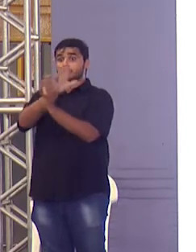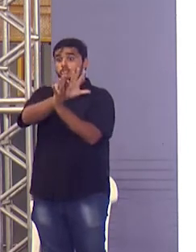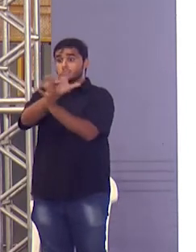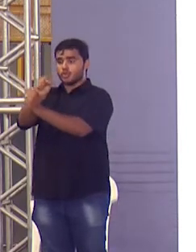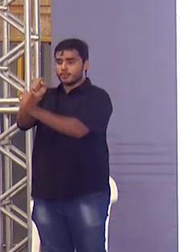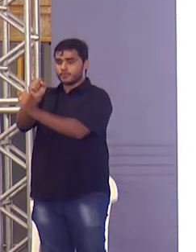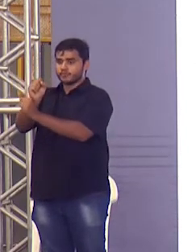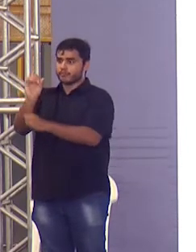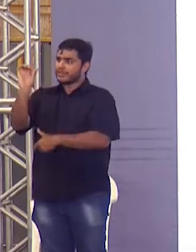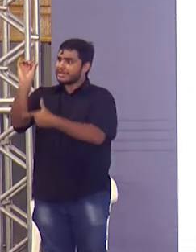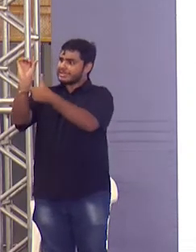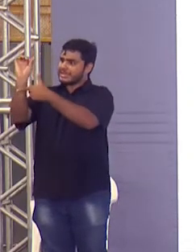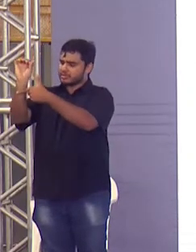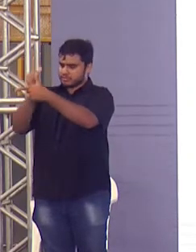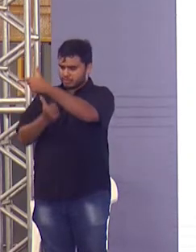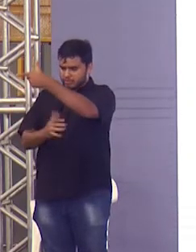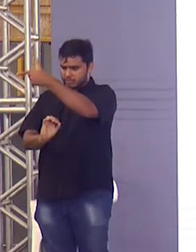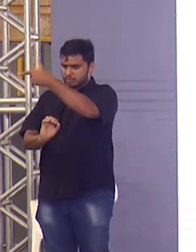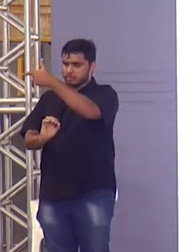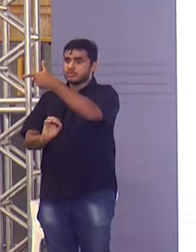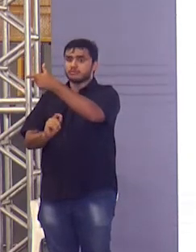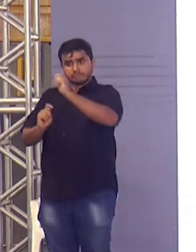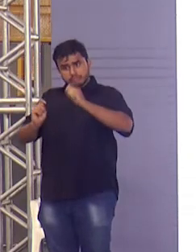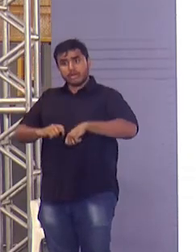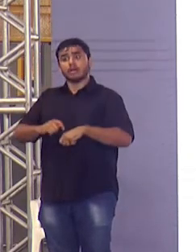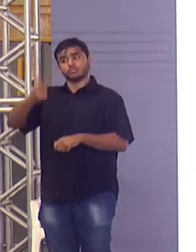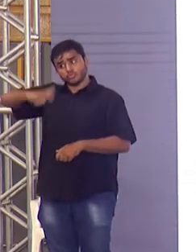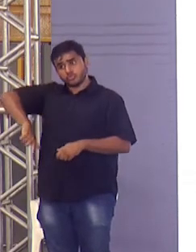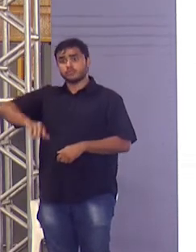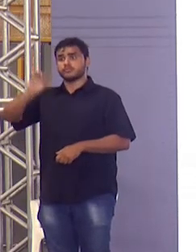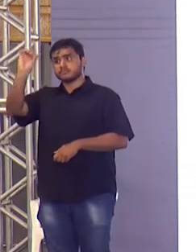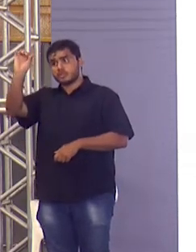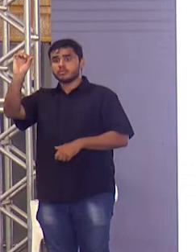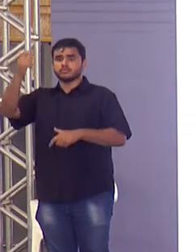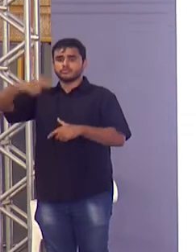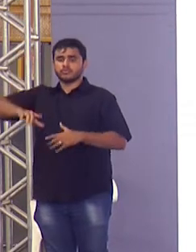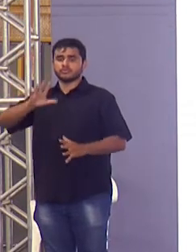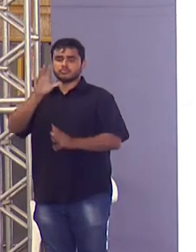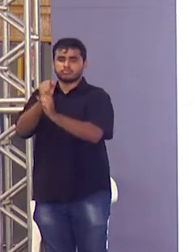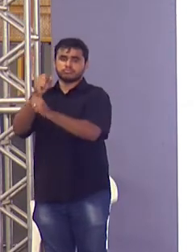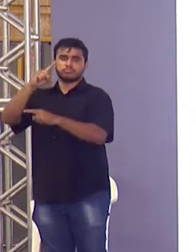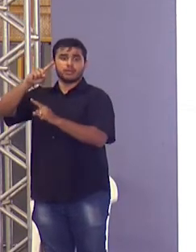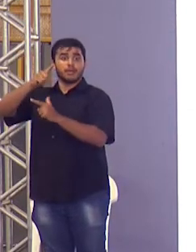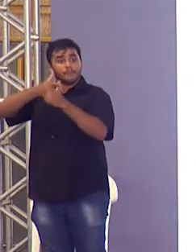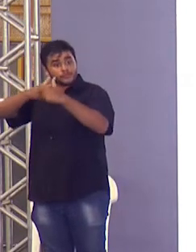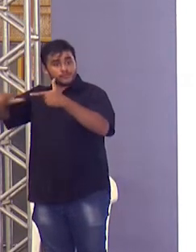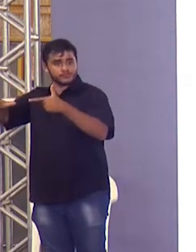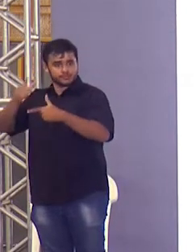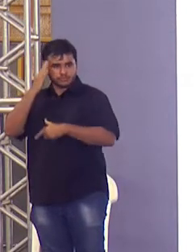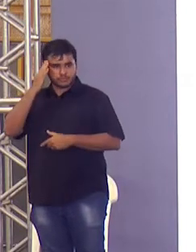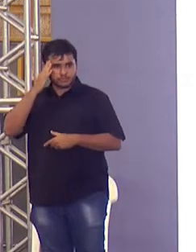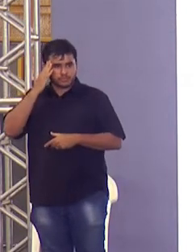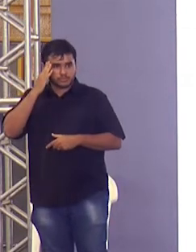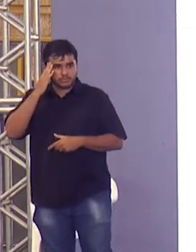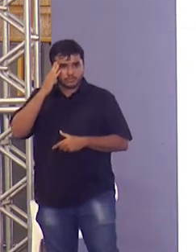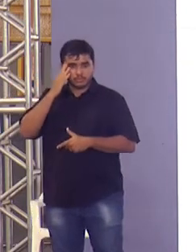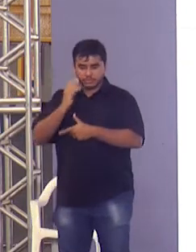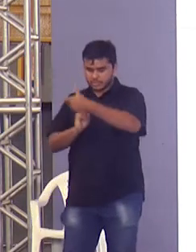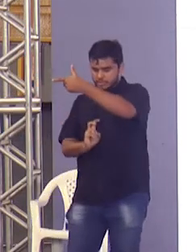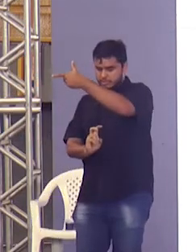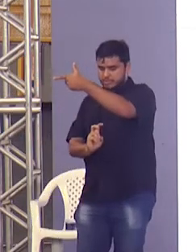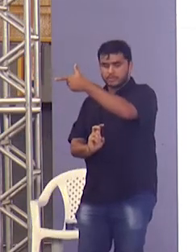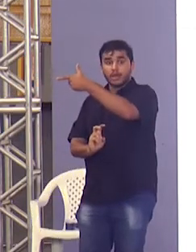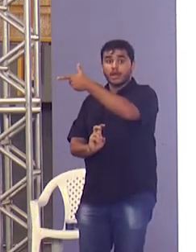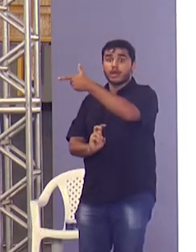Porque se o resto é 10, 10 ainda dá para dividir por 6. A gente só para de dividir quando não dá mais para dividir o